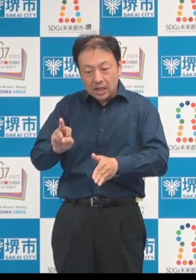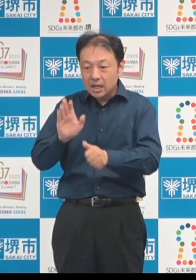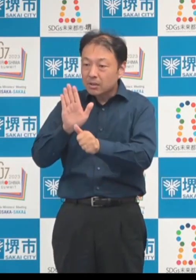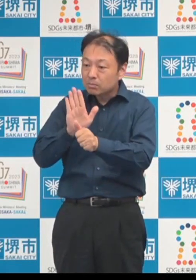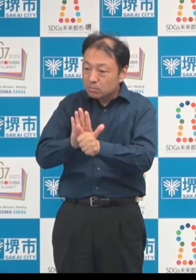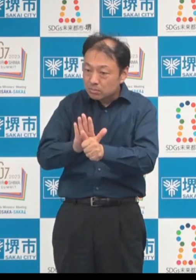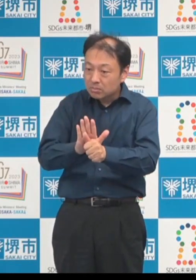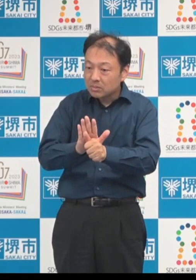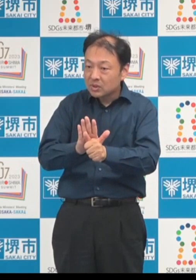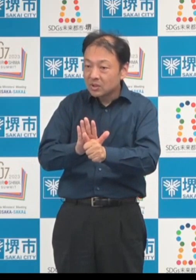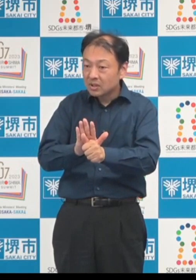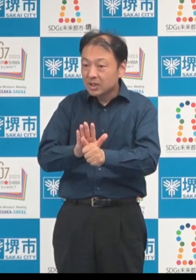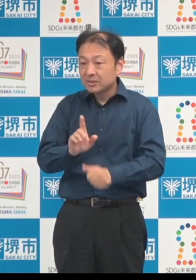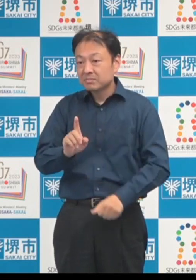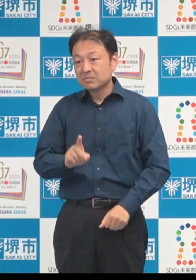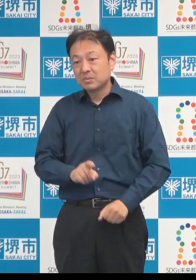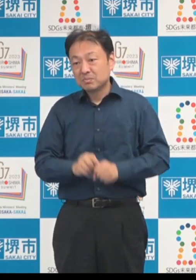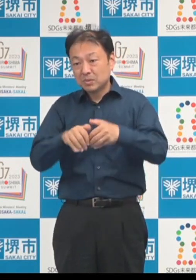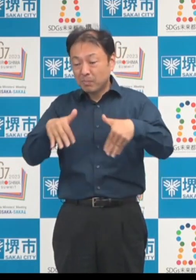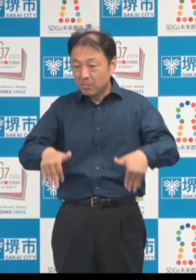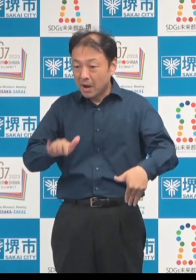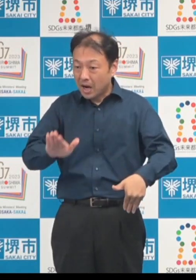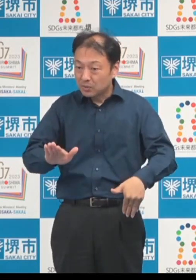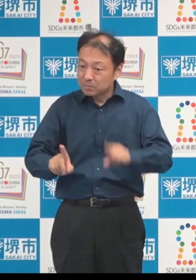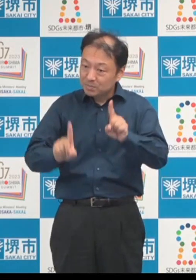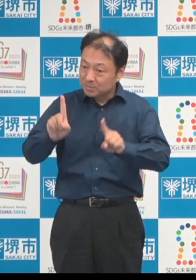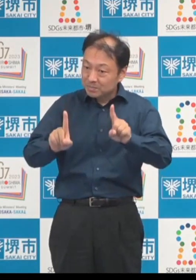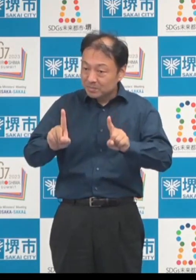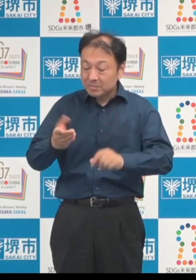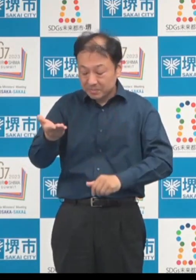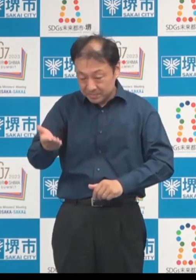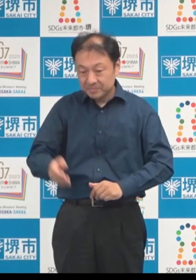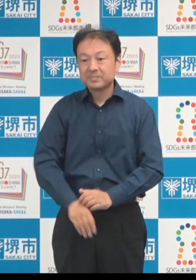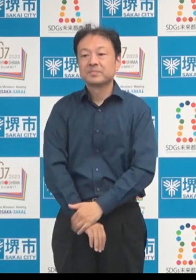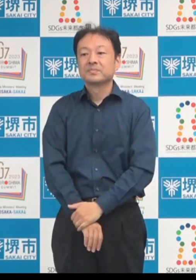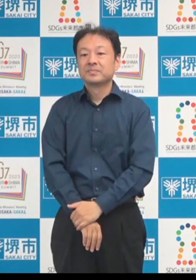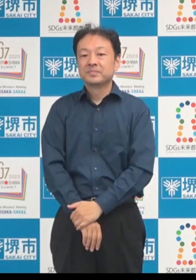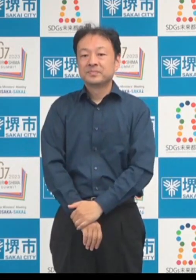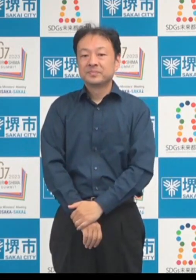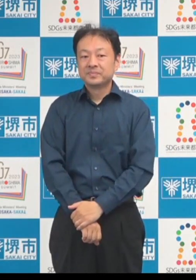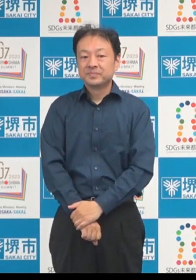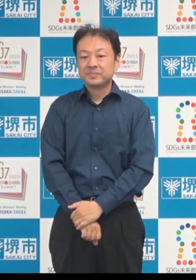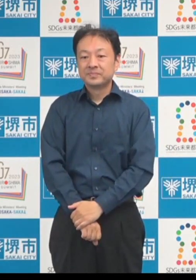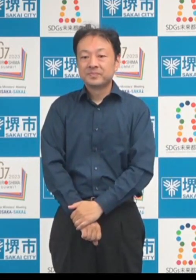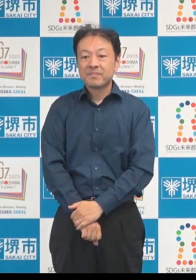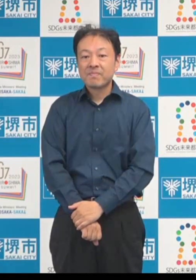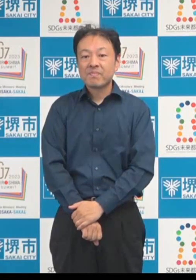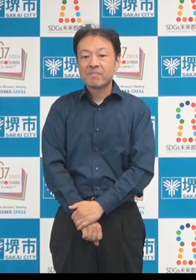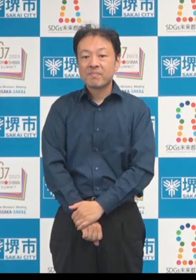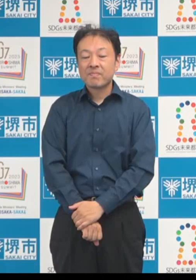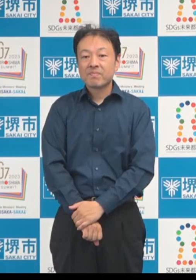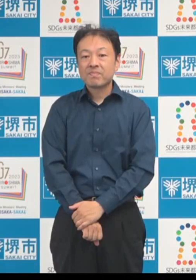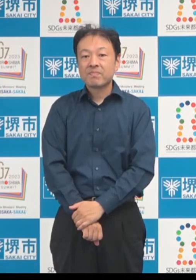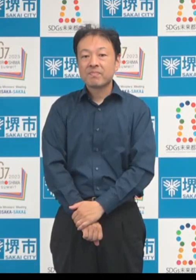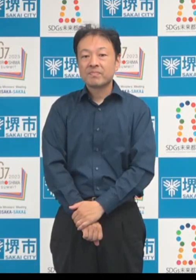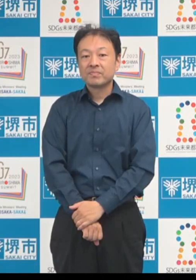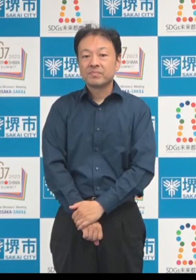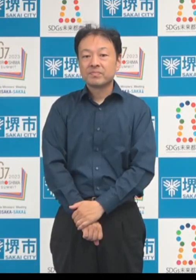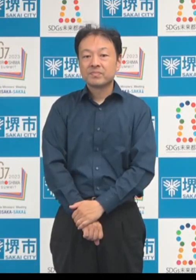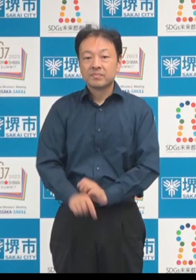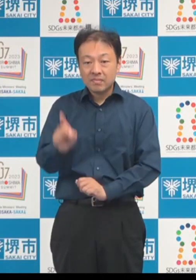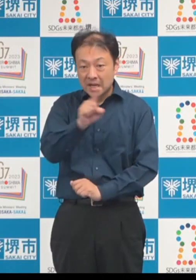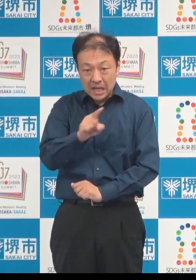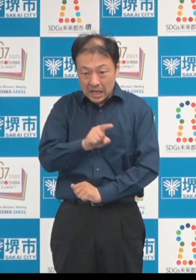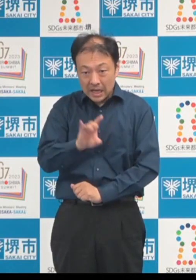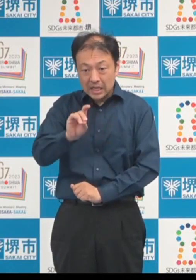る、バックアップするような体制があるのかどうか、そのあたり教えていただけますか。 はい、もちろんこの S キューブ